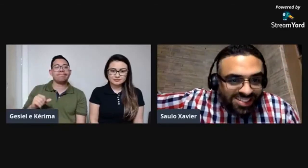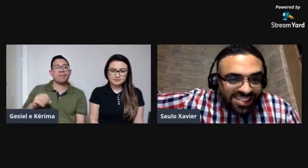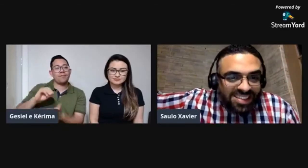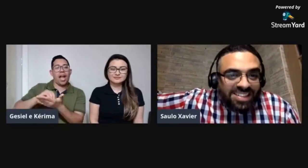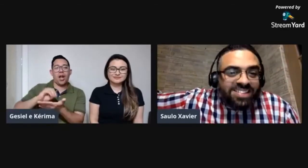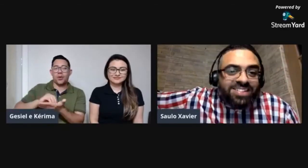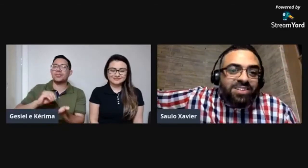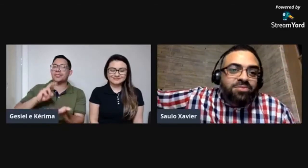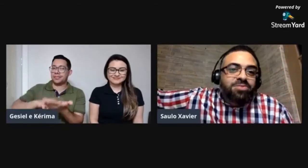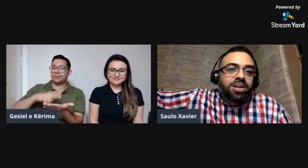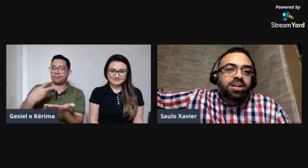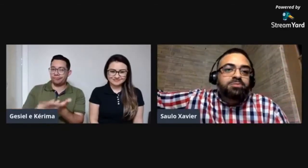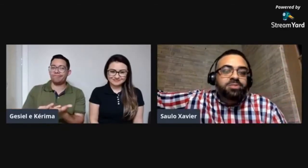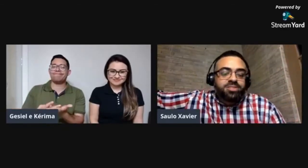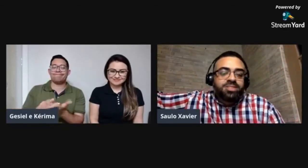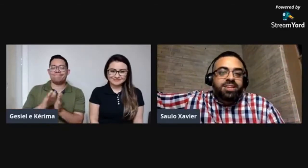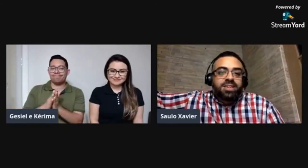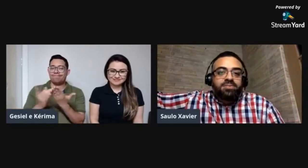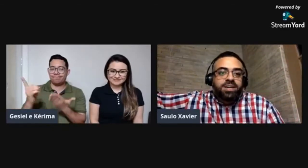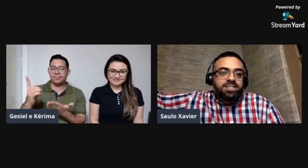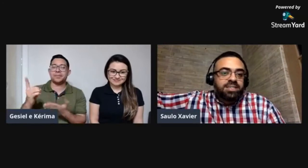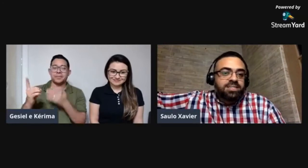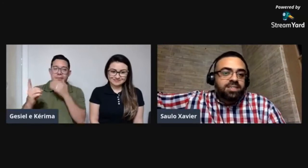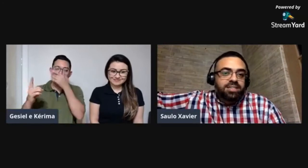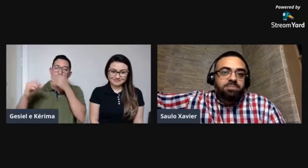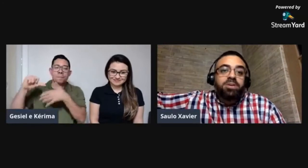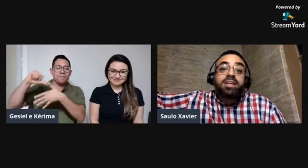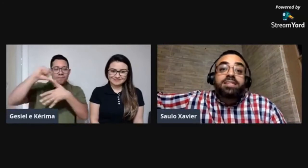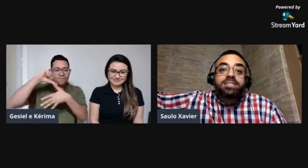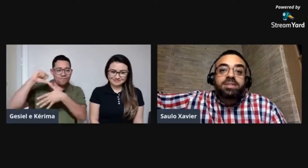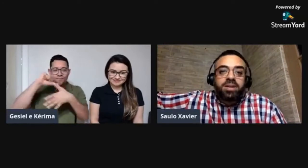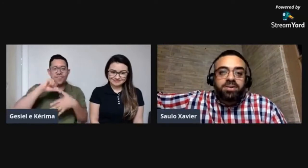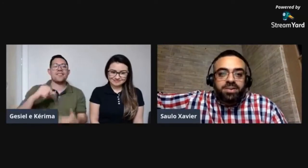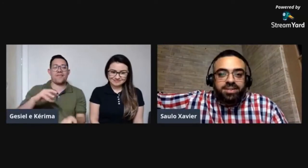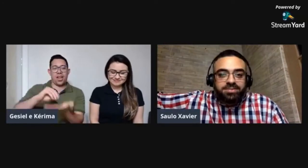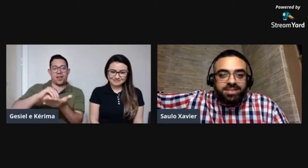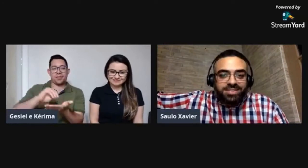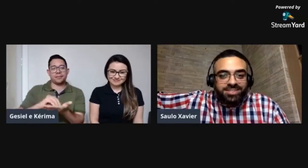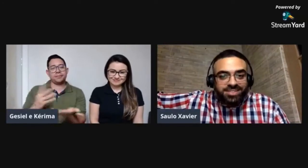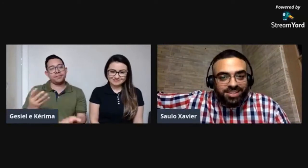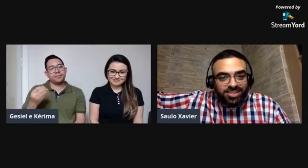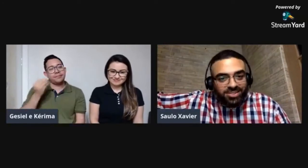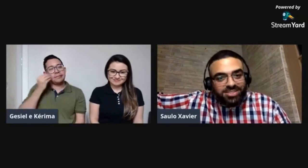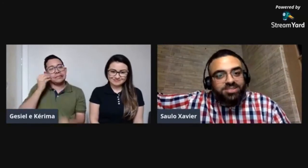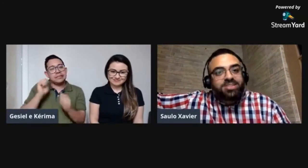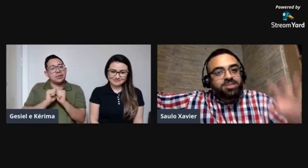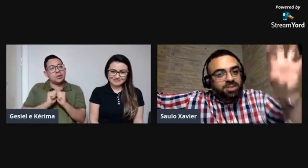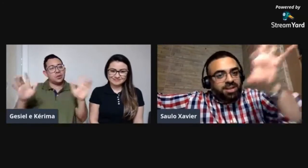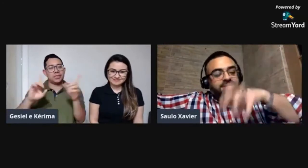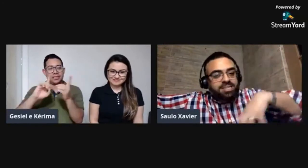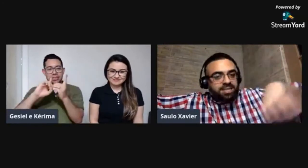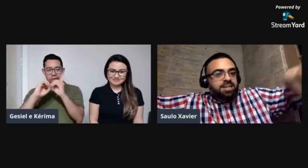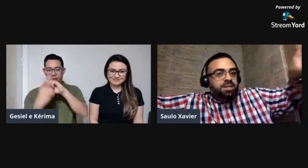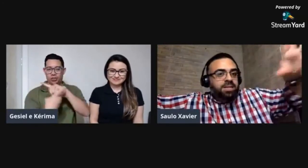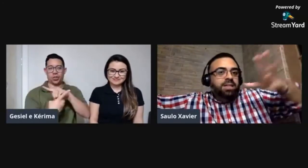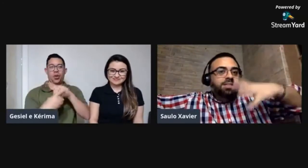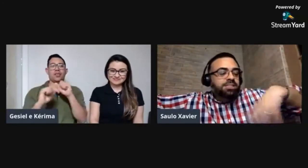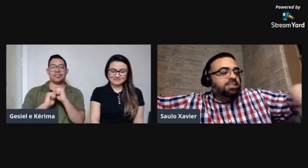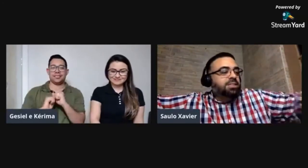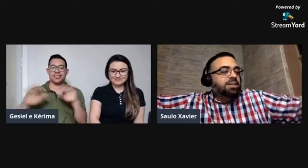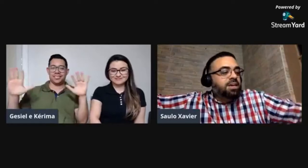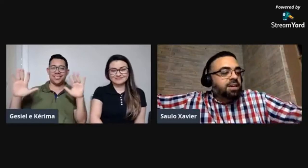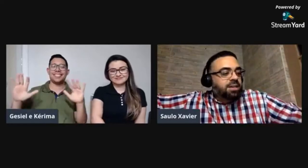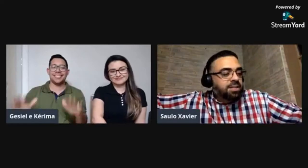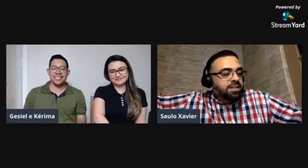Latina. Então, vamos fazer essa exportação agora do Metodologia DOT com os colegas aqui da América